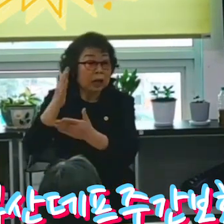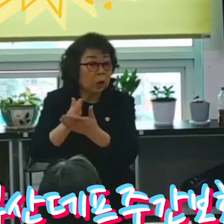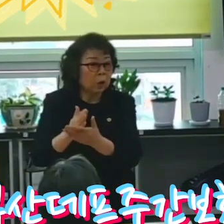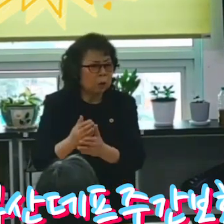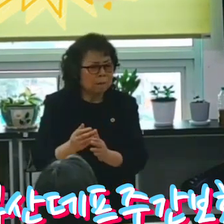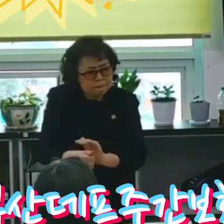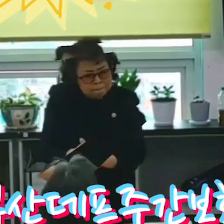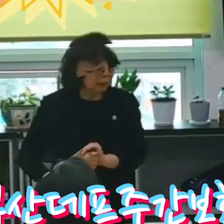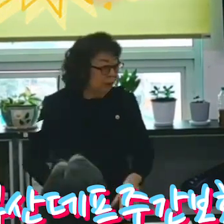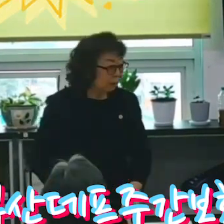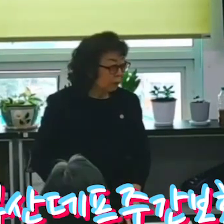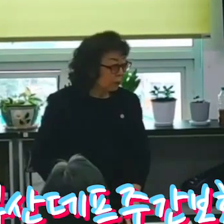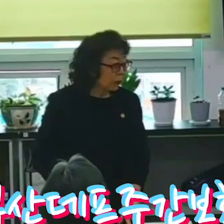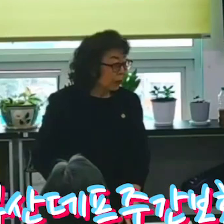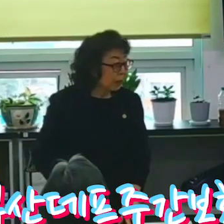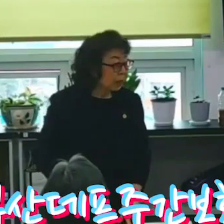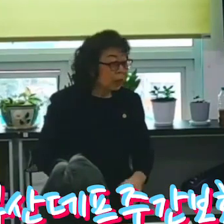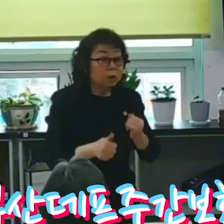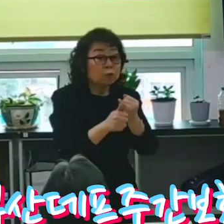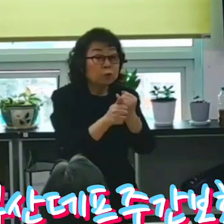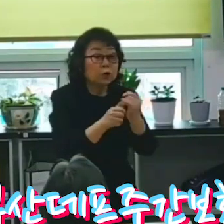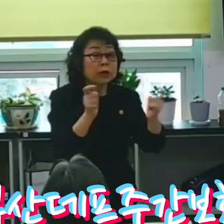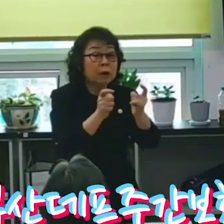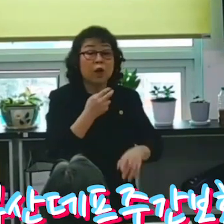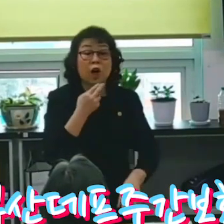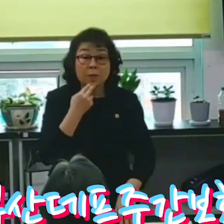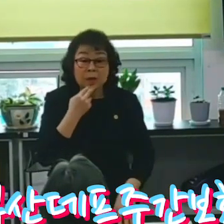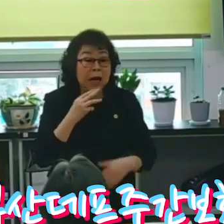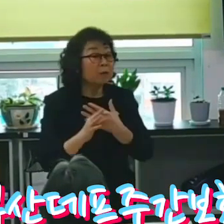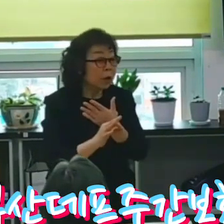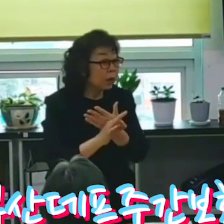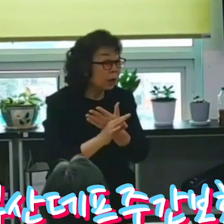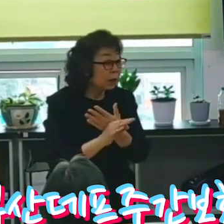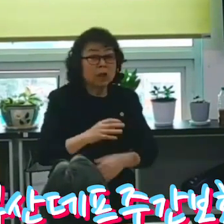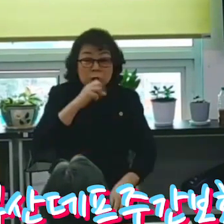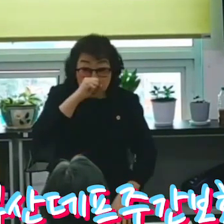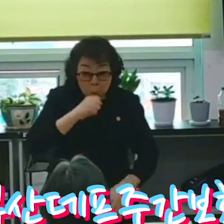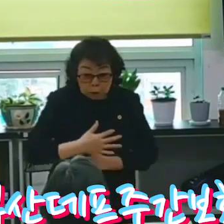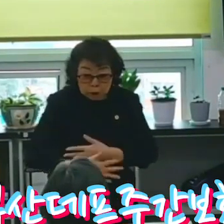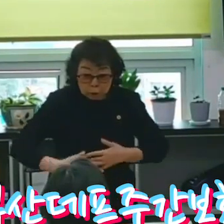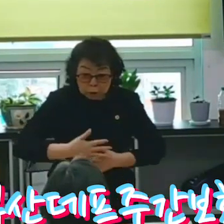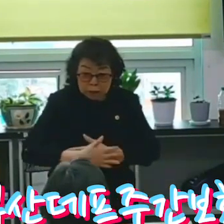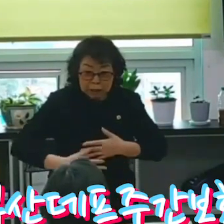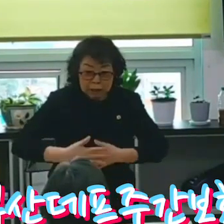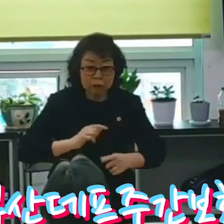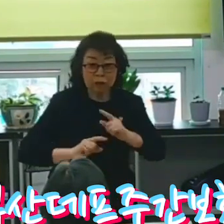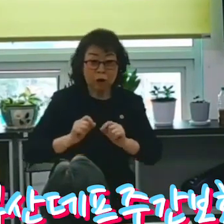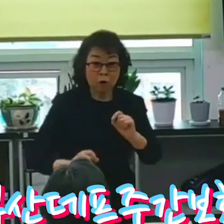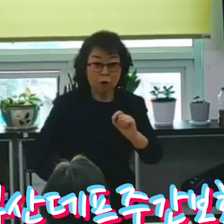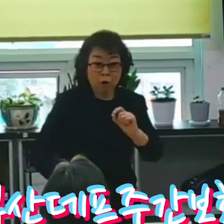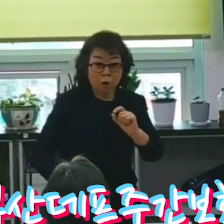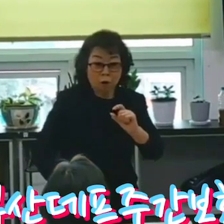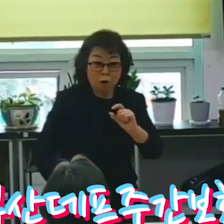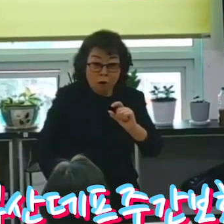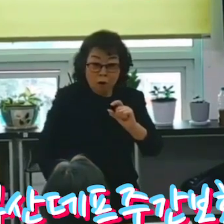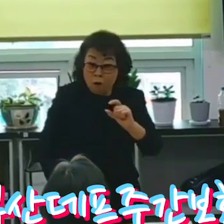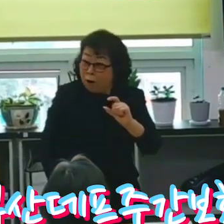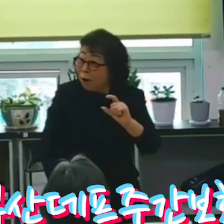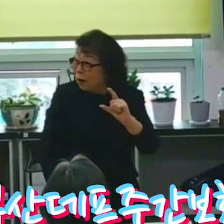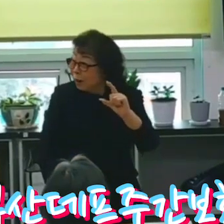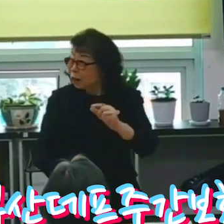않도록 노력을 해야 되겠죠. 부부 싸움을 안 하면 예, 좋은 기운이 예, 생기겠죠.